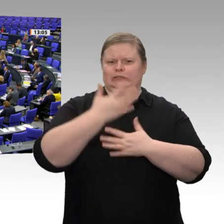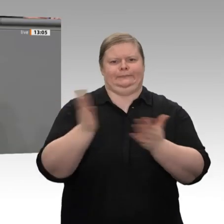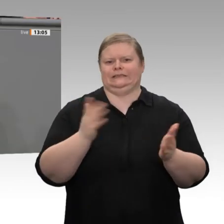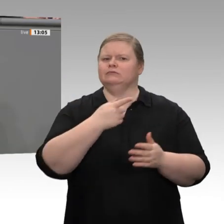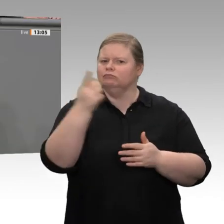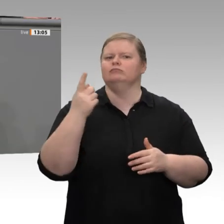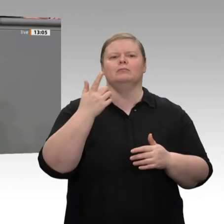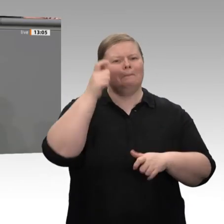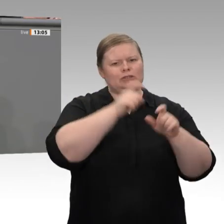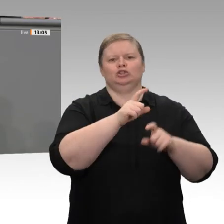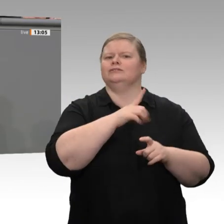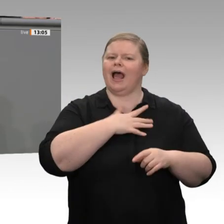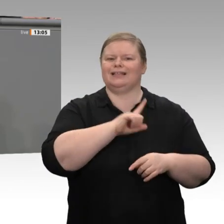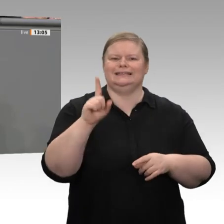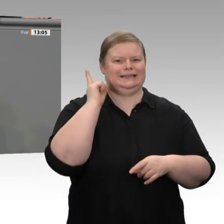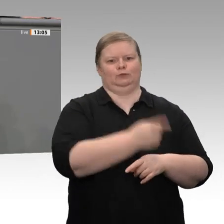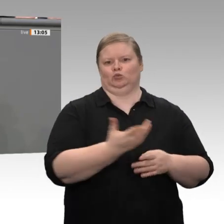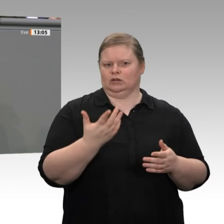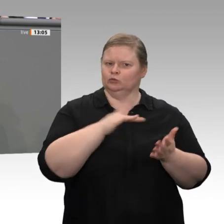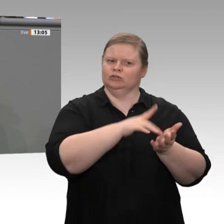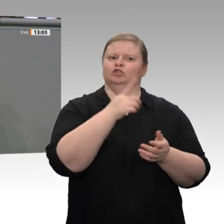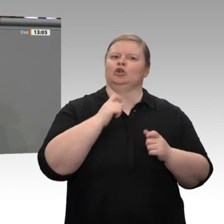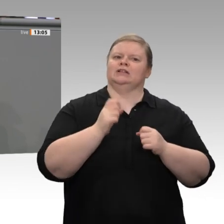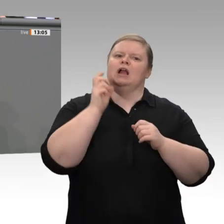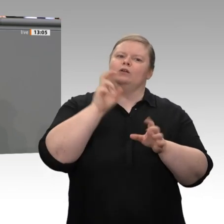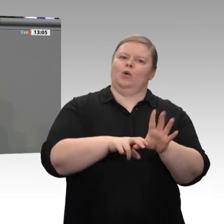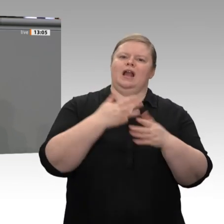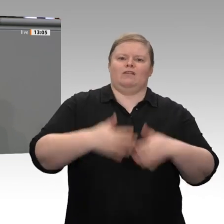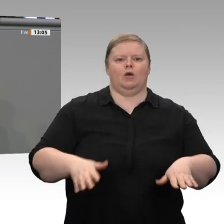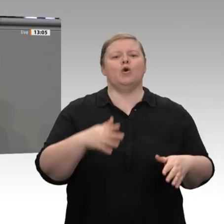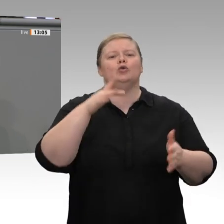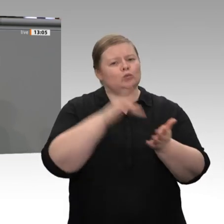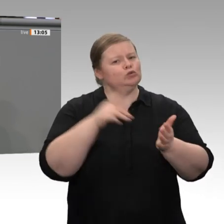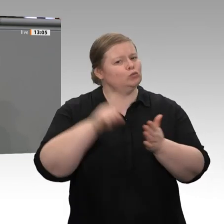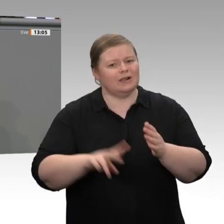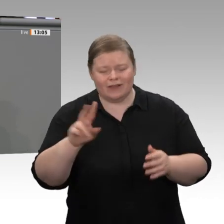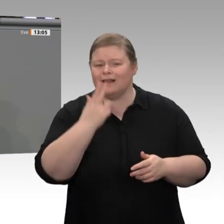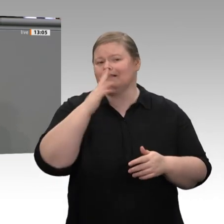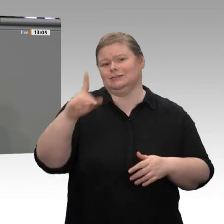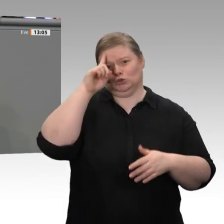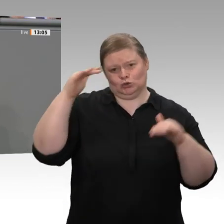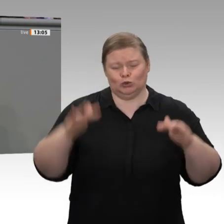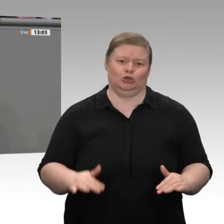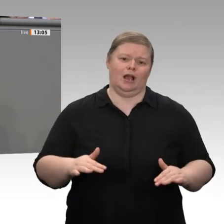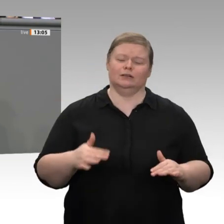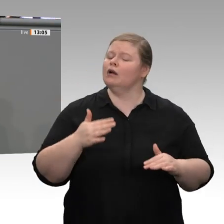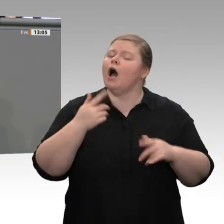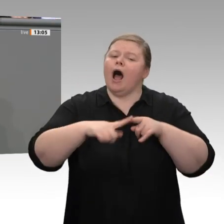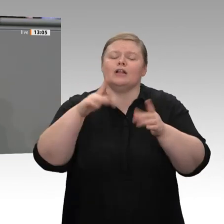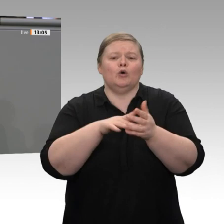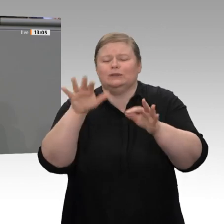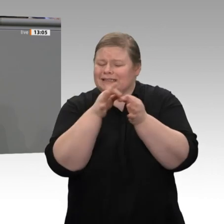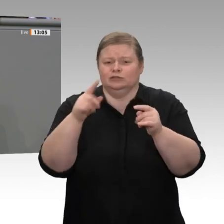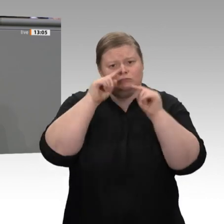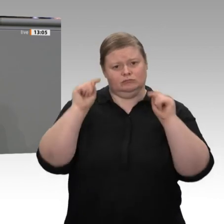Die Bundesregierung hat im Übrigen mit einer Erlassregelung, wir haben es heute schon gehört, einige kritische Punkte aus dem Weg geräumt.